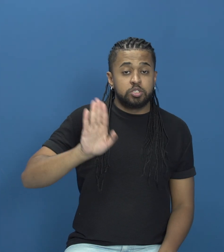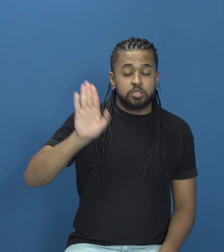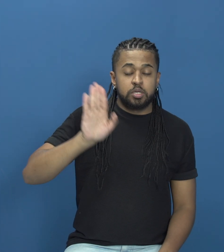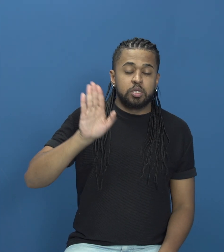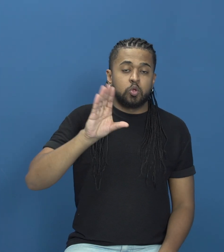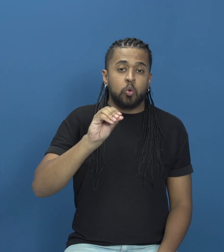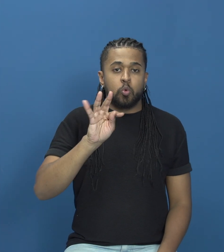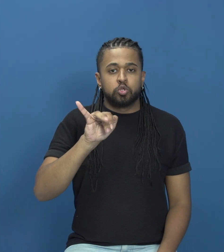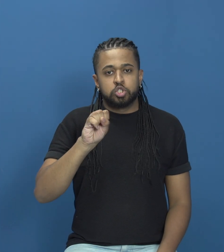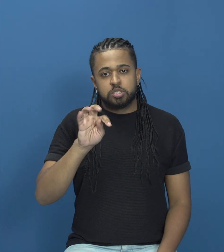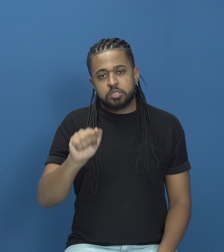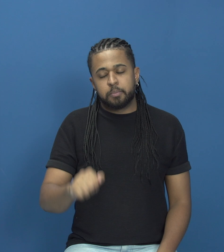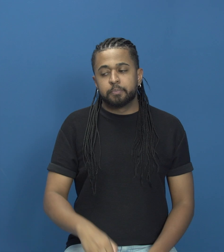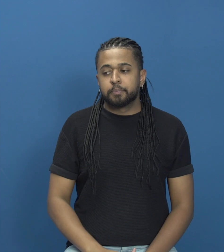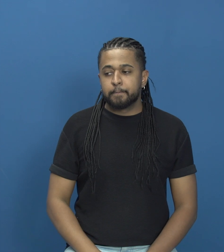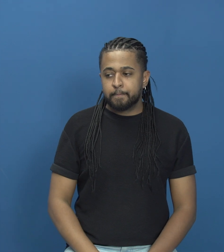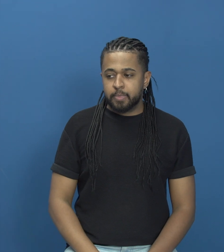candidata, cotista.